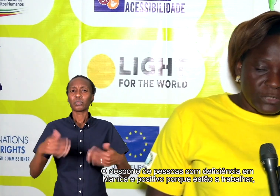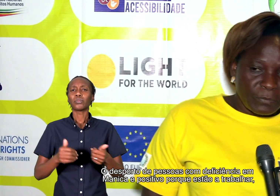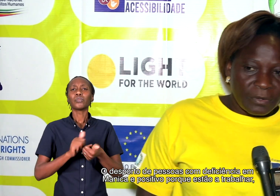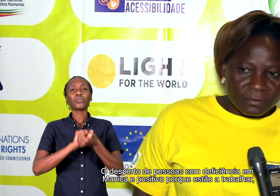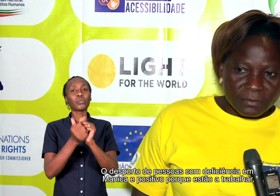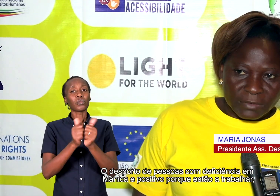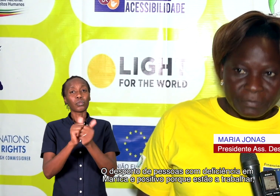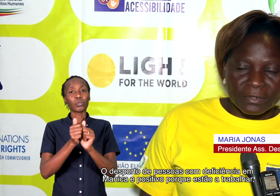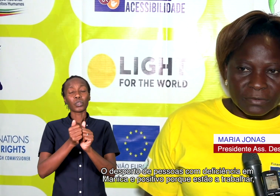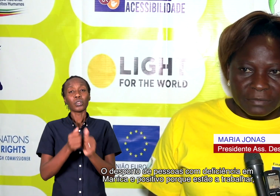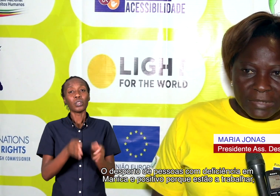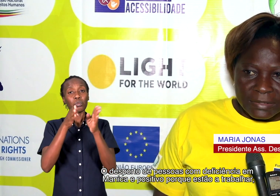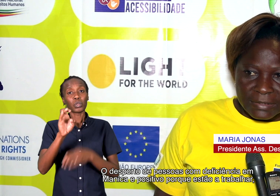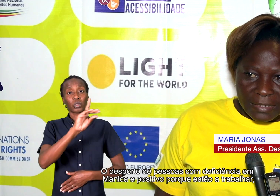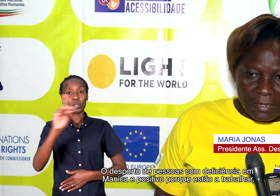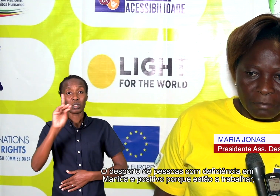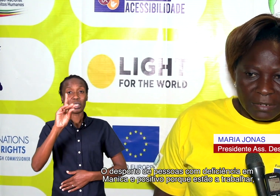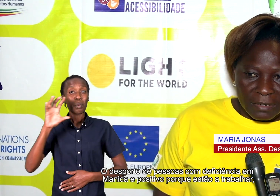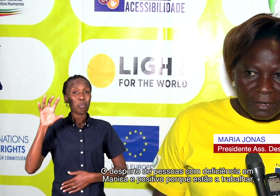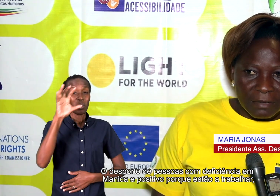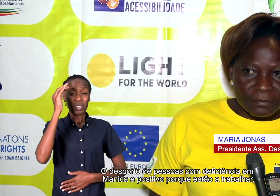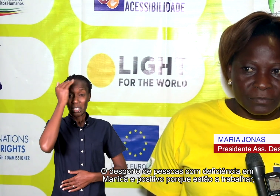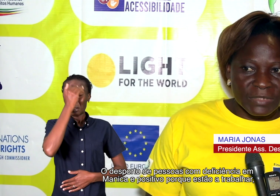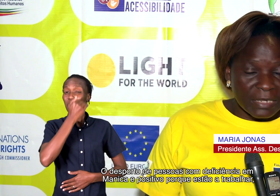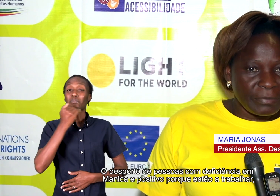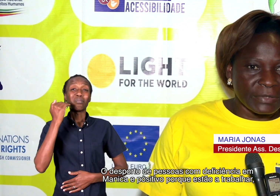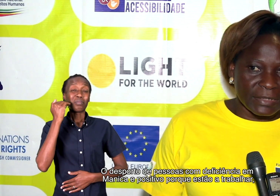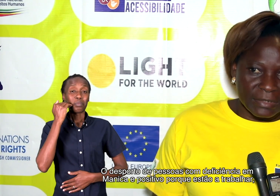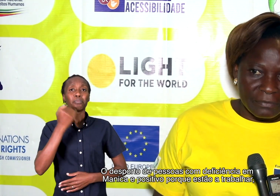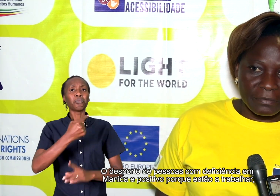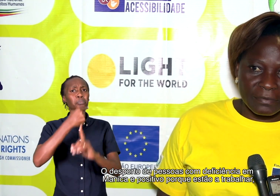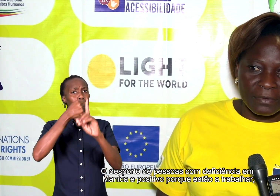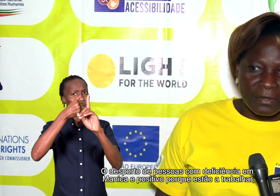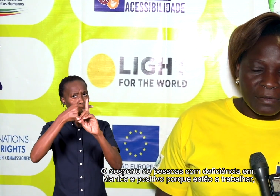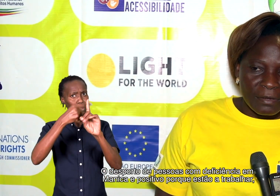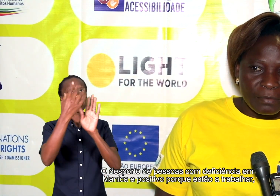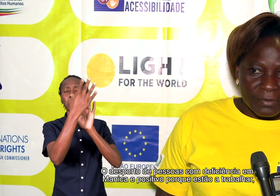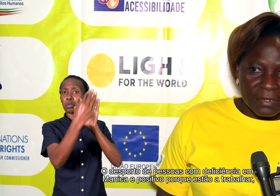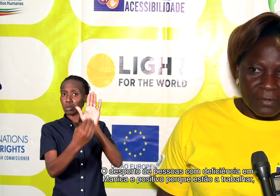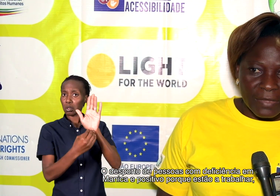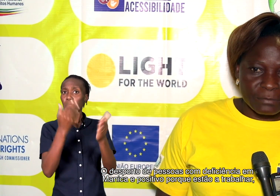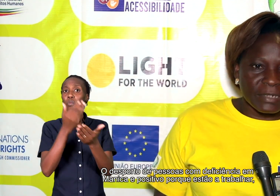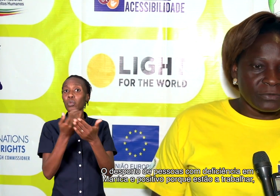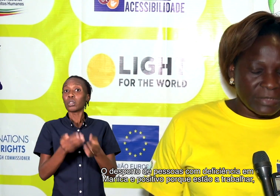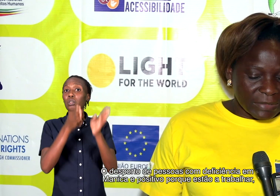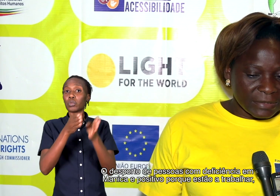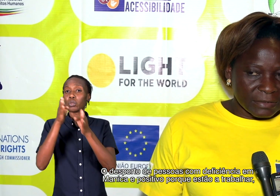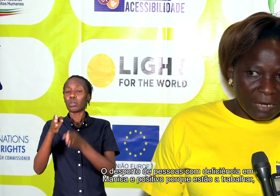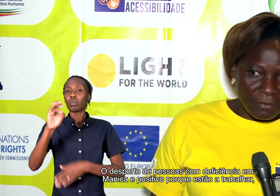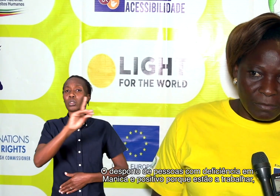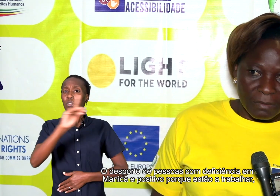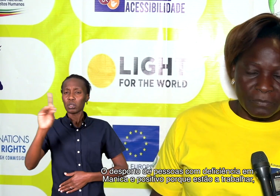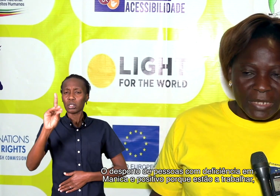Para desporto de pessoas com deficiência em Manica é positivo, porque as pessoas com